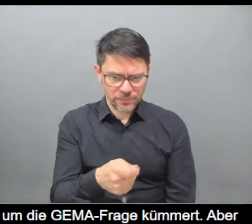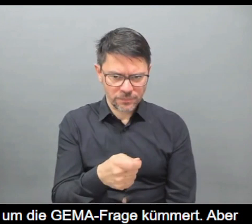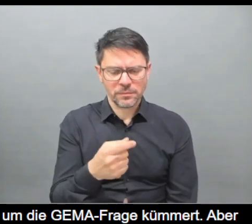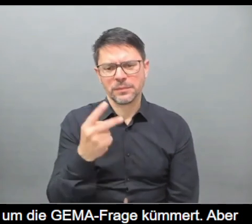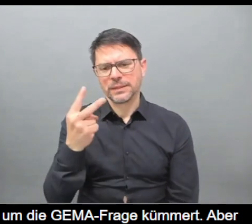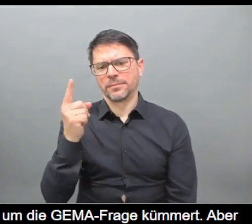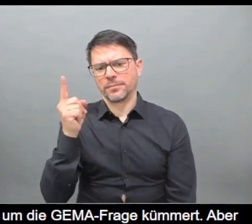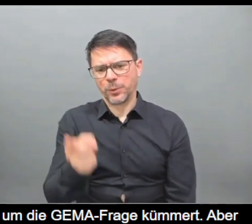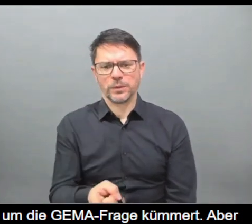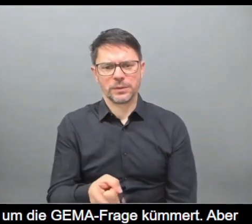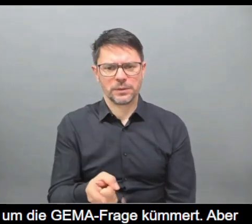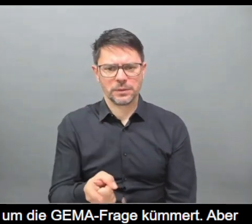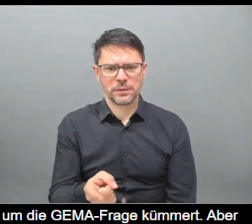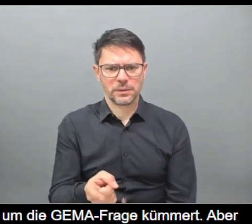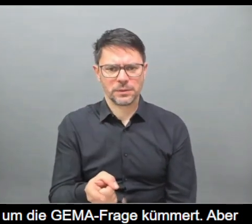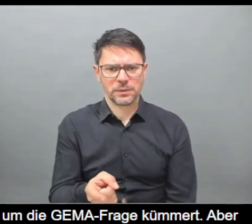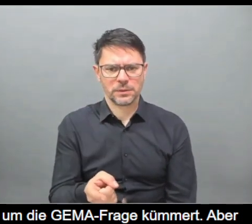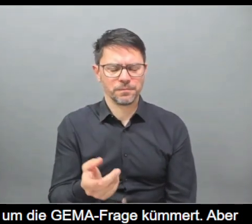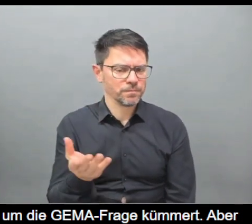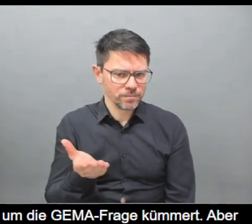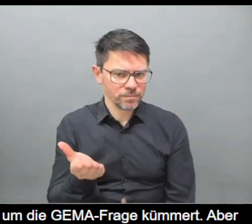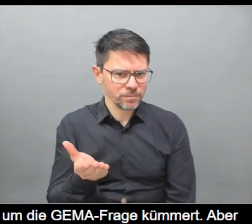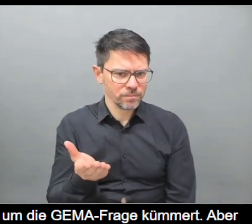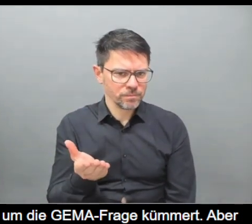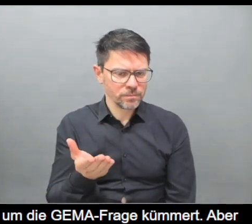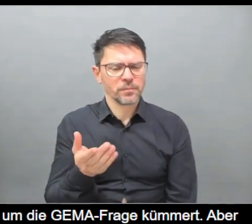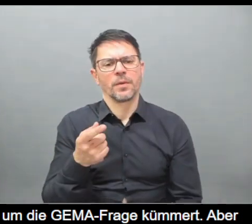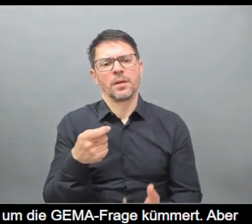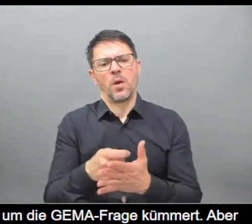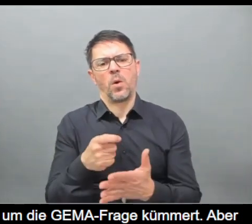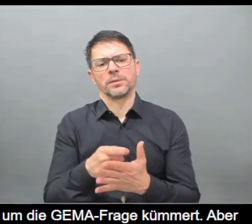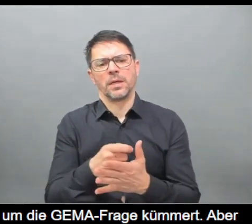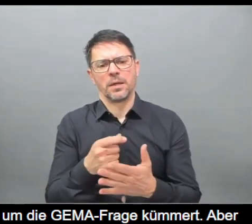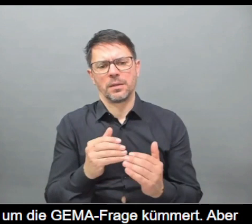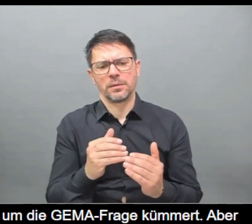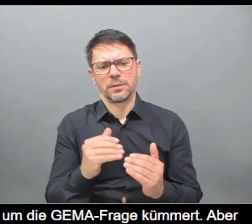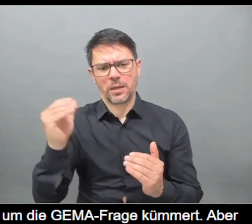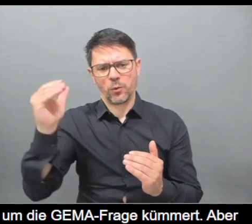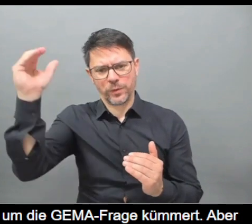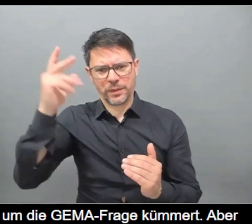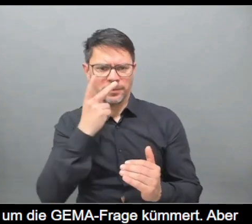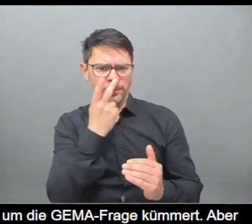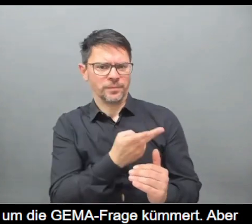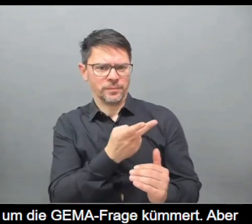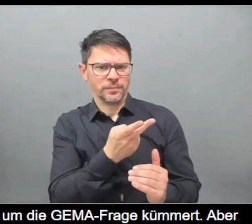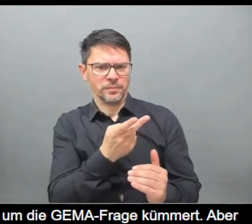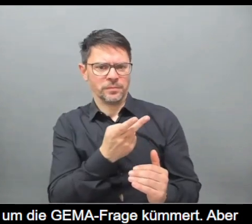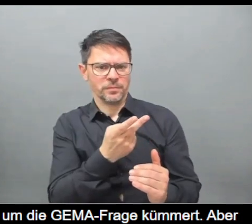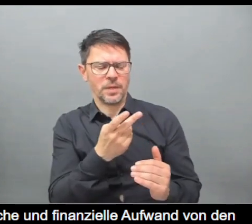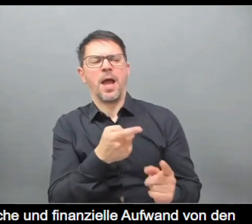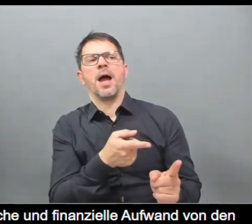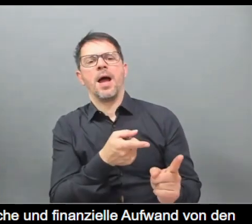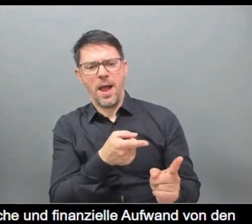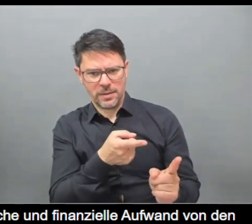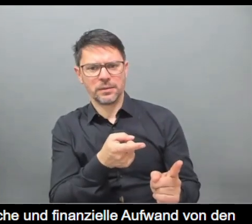Kostensteigerungen abgebildet werden. Also es macht keinen Sinn, wenn ich als Grundlage einen Wert habe, der sich weitem nicht